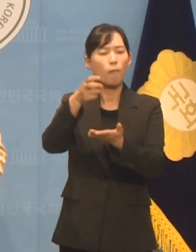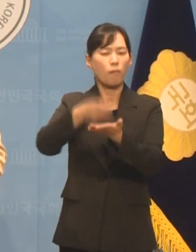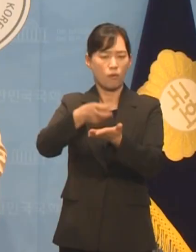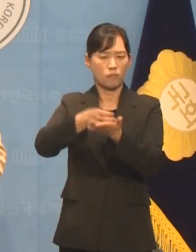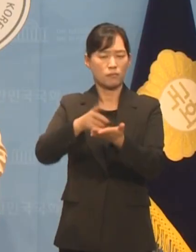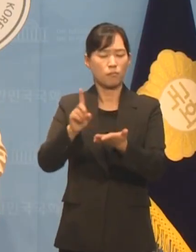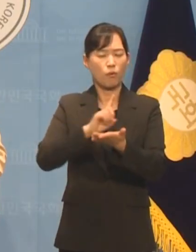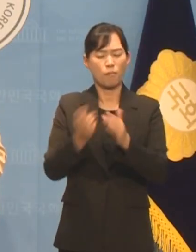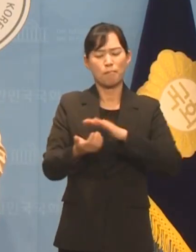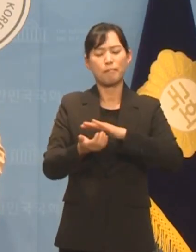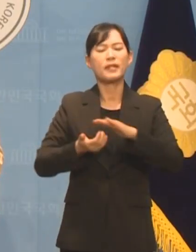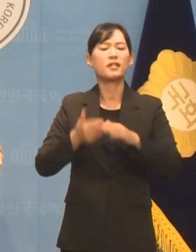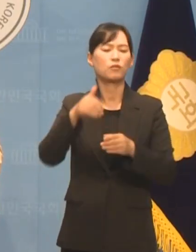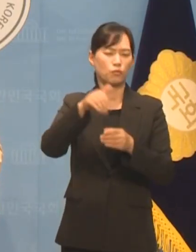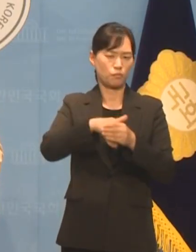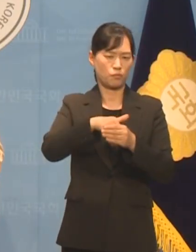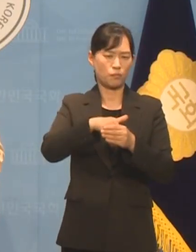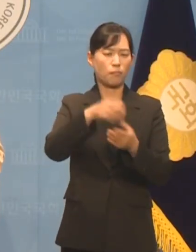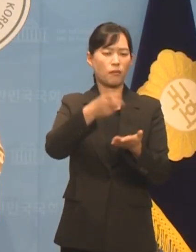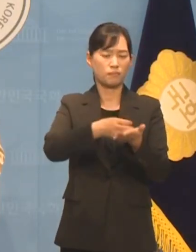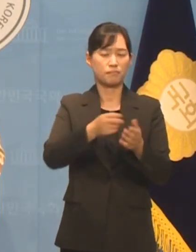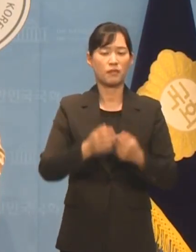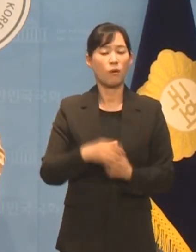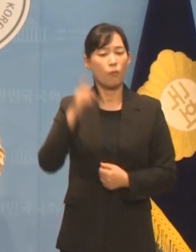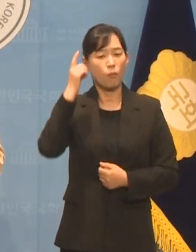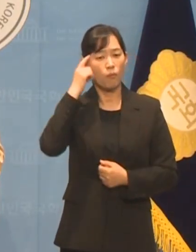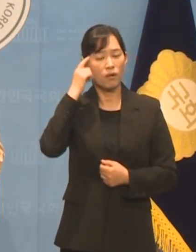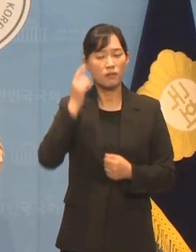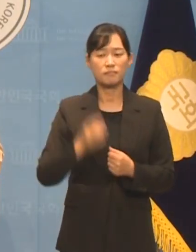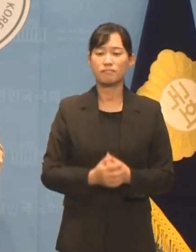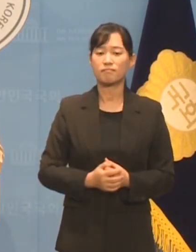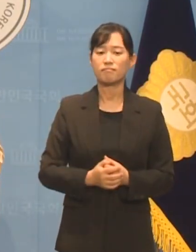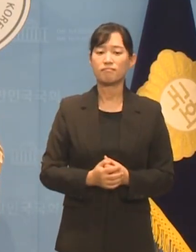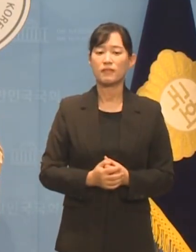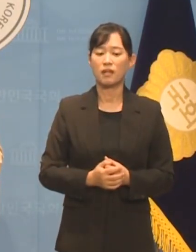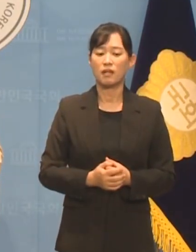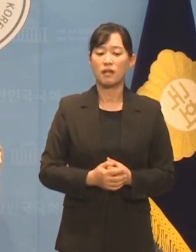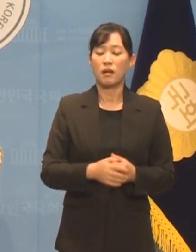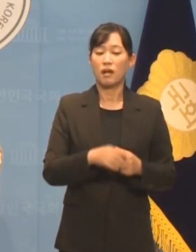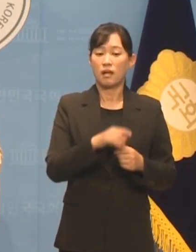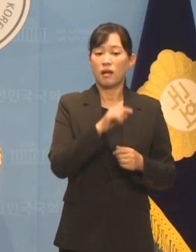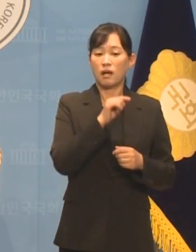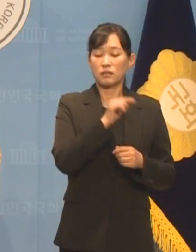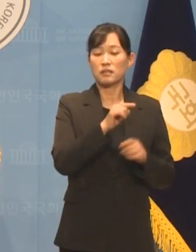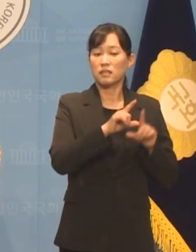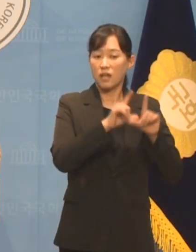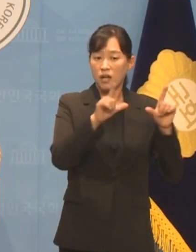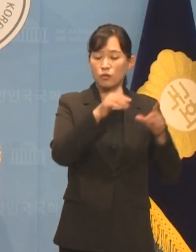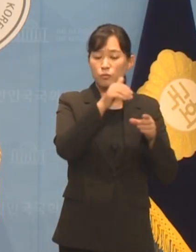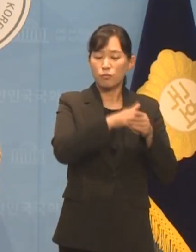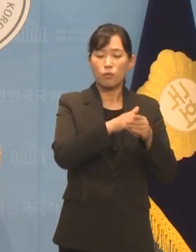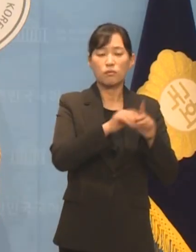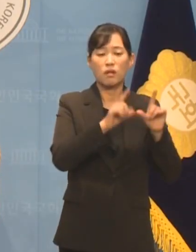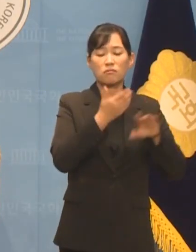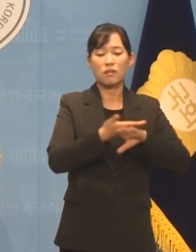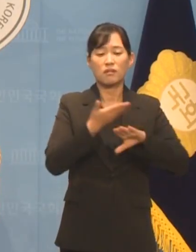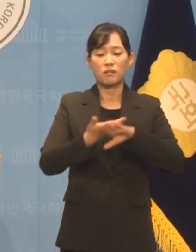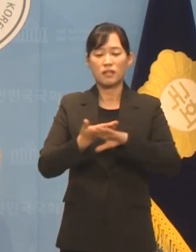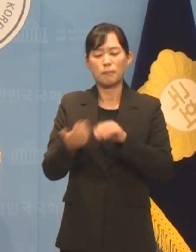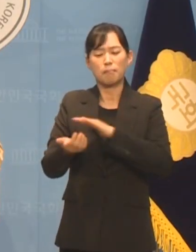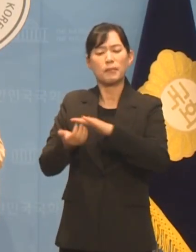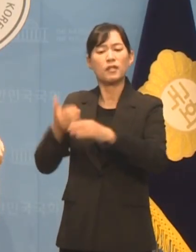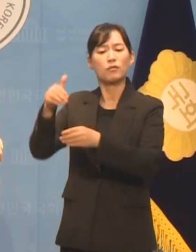바로 사전투표제입니다. 왜냐하면 당일 투표와 달리 사전투표는